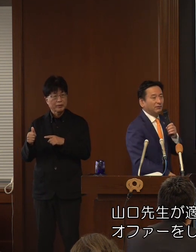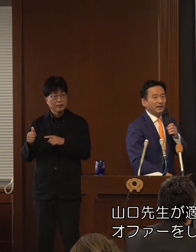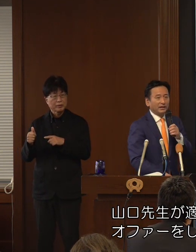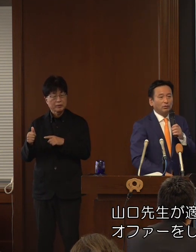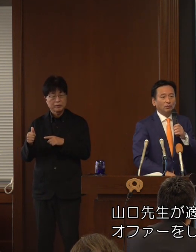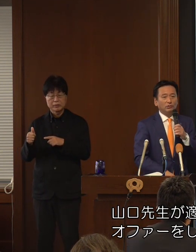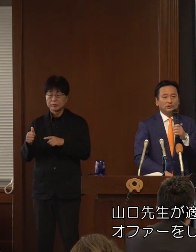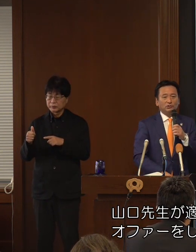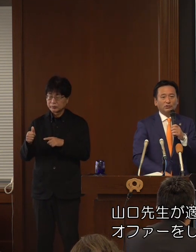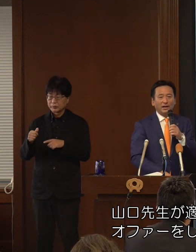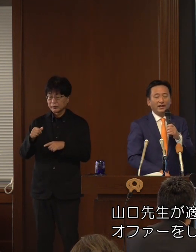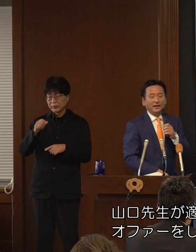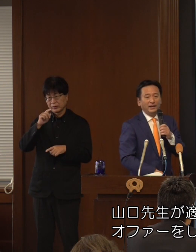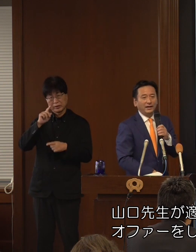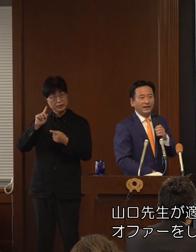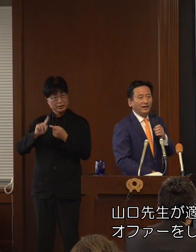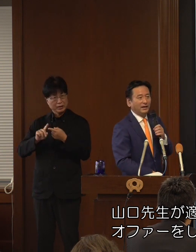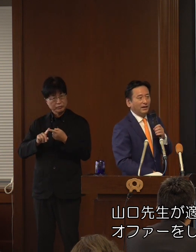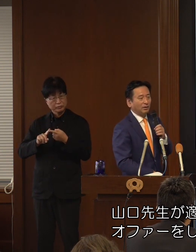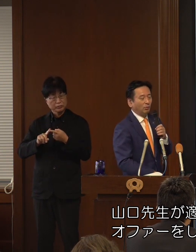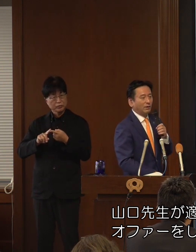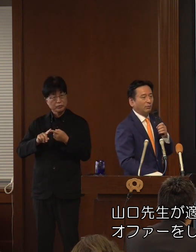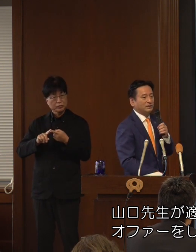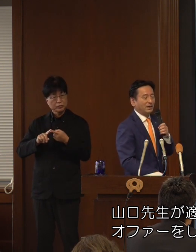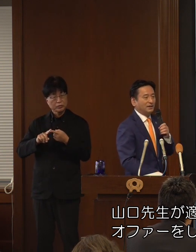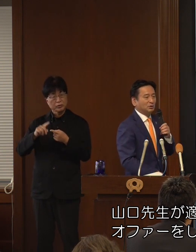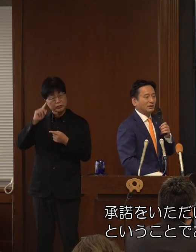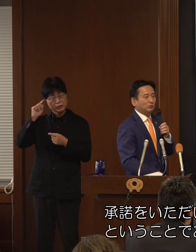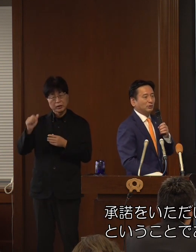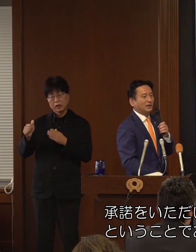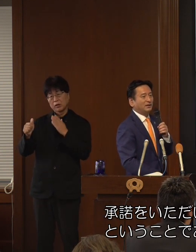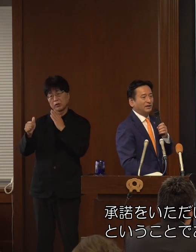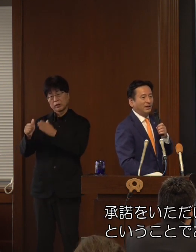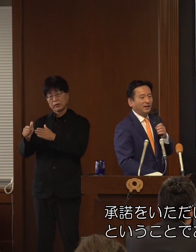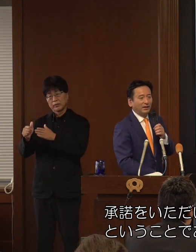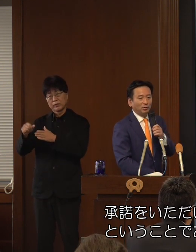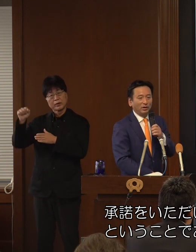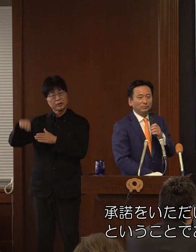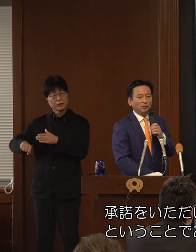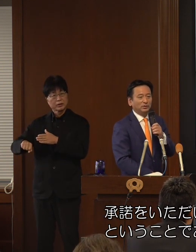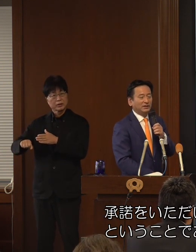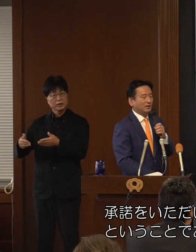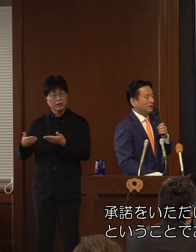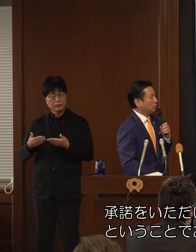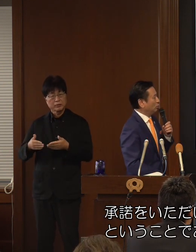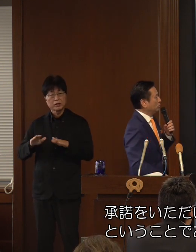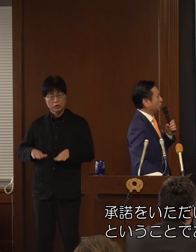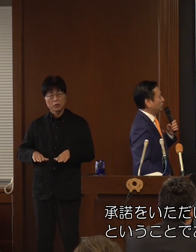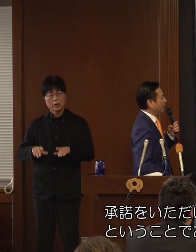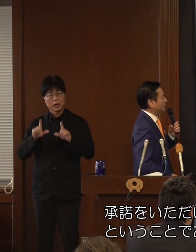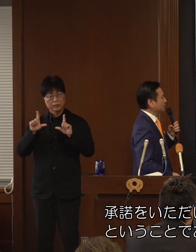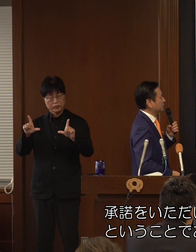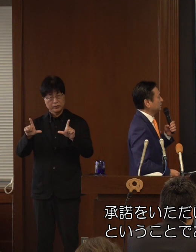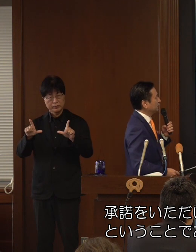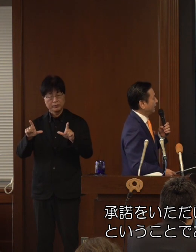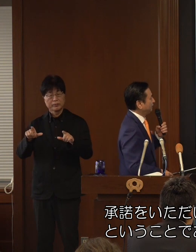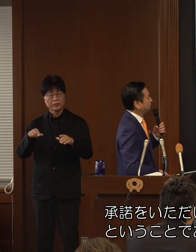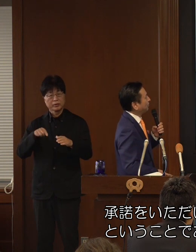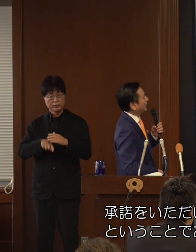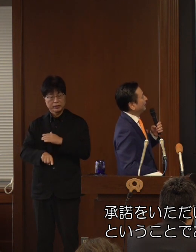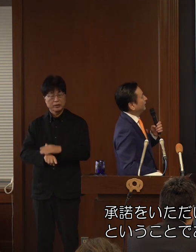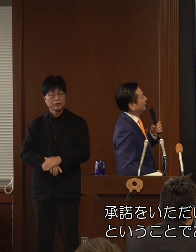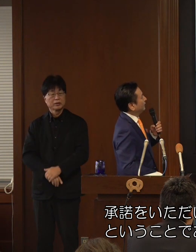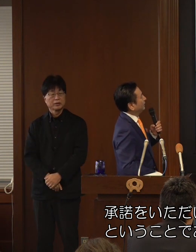適任ではないかということで、オファーをして承諾をいただいて、今日の発表に至っているということであります。